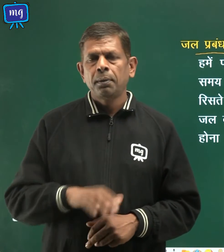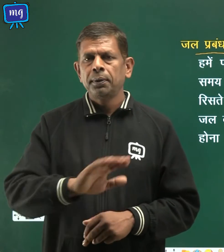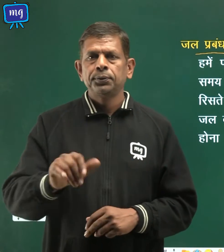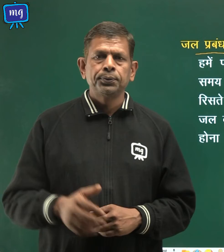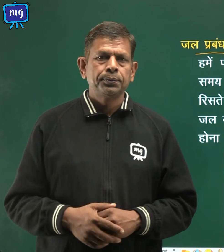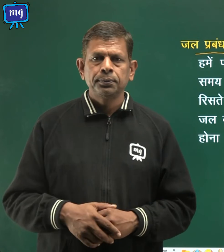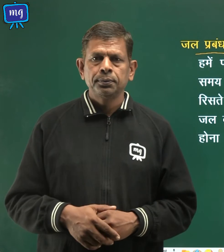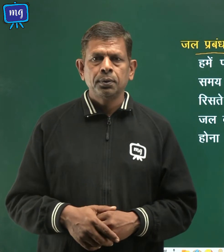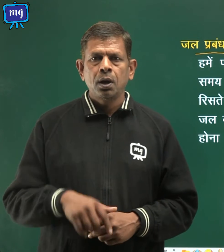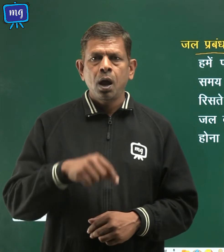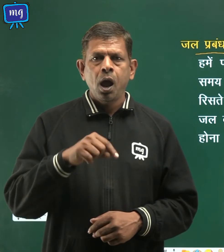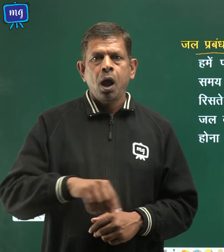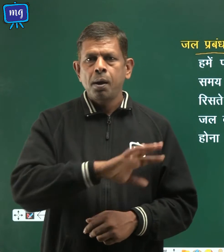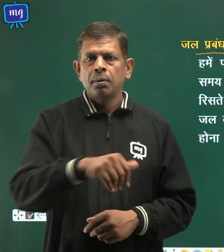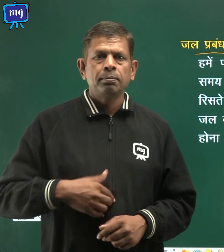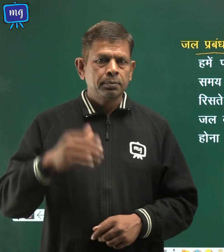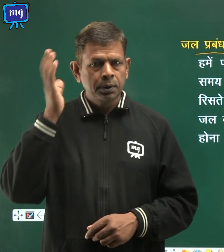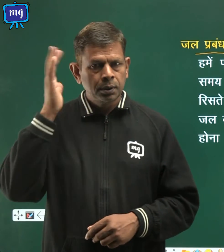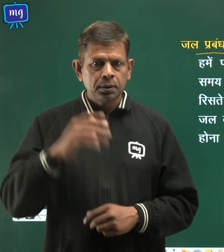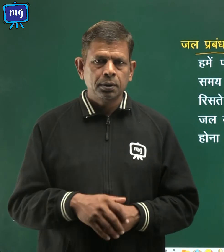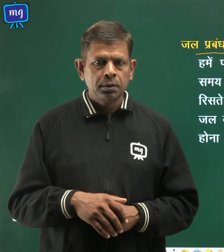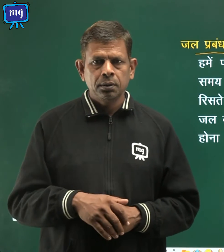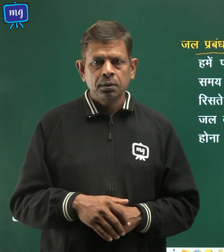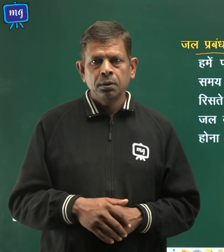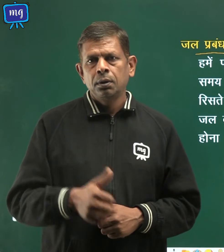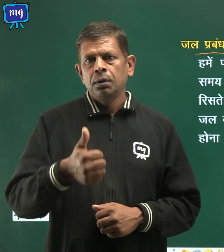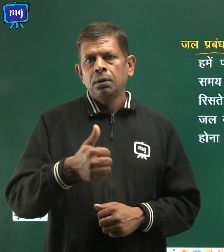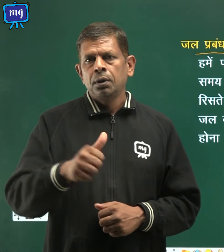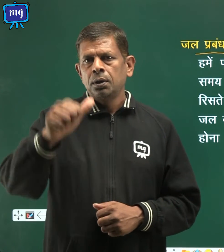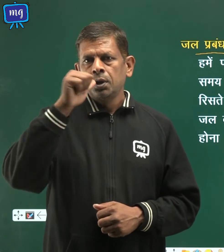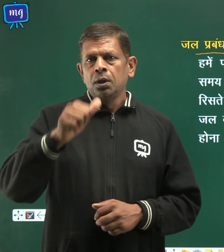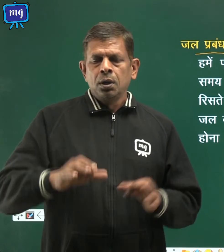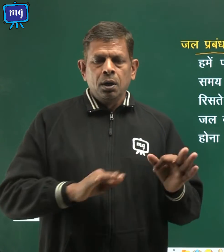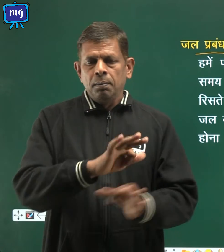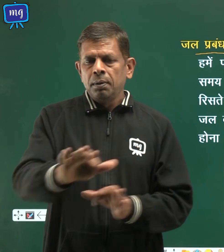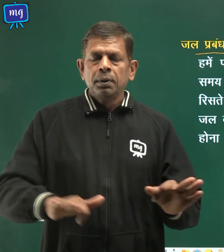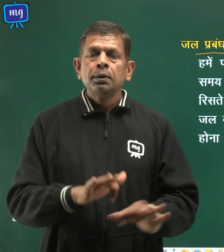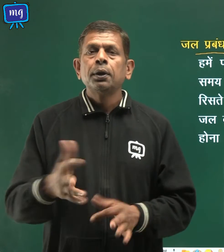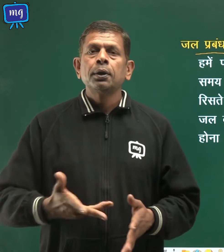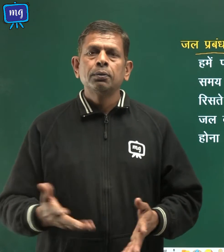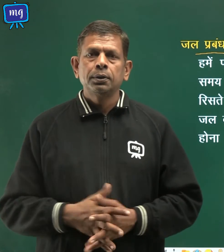बच्चों, अब हम जानेंगे कि जल प्रबंधन क्या होता है।